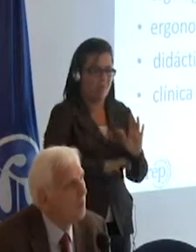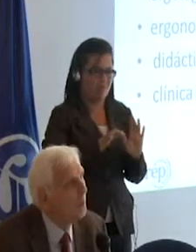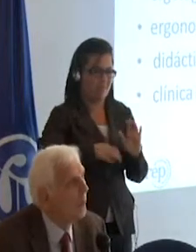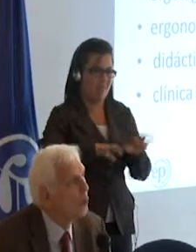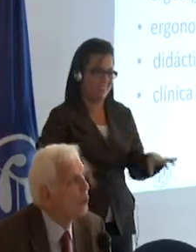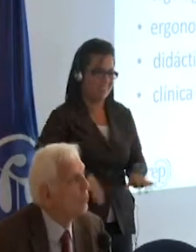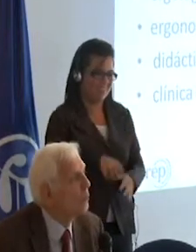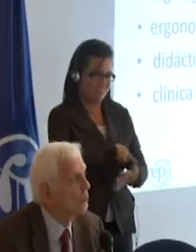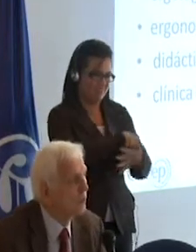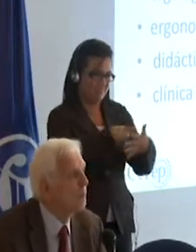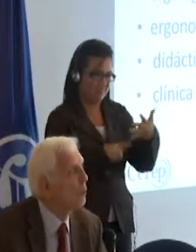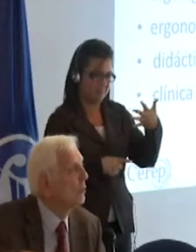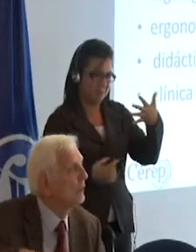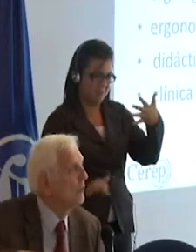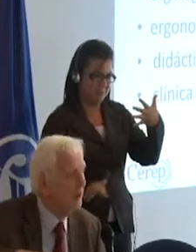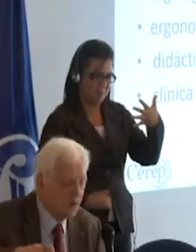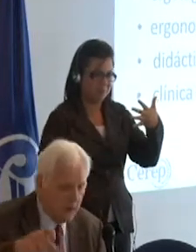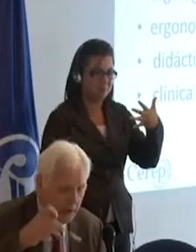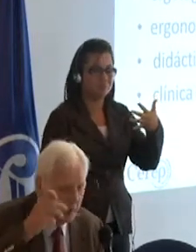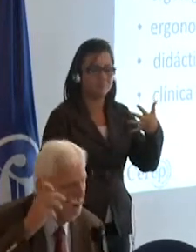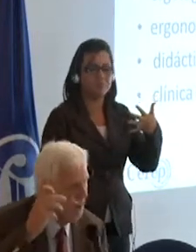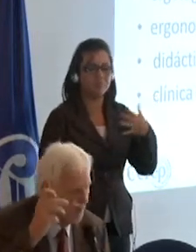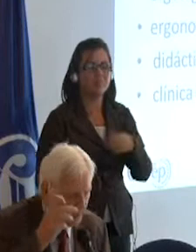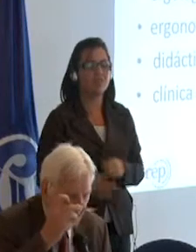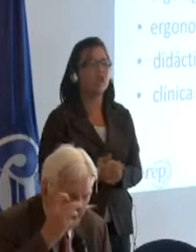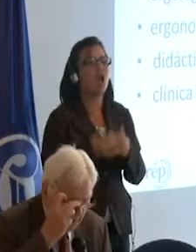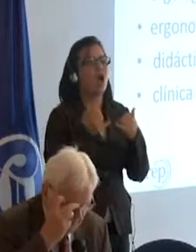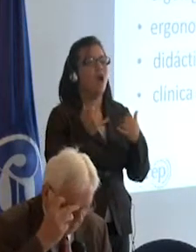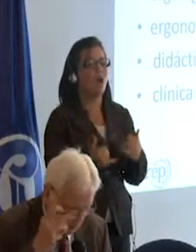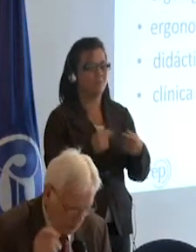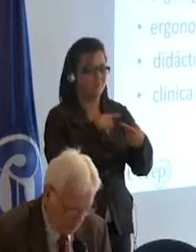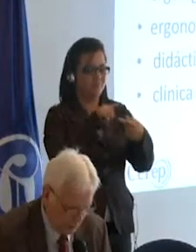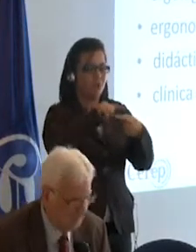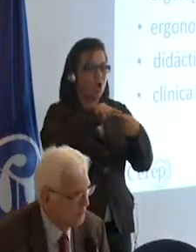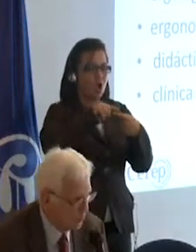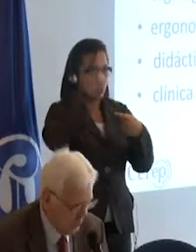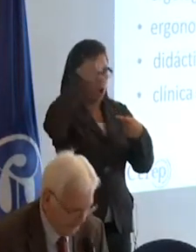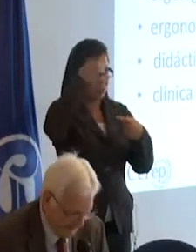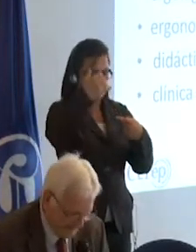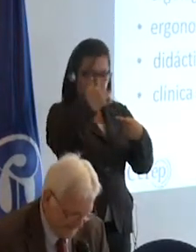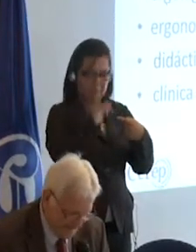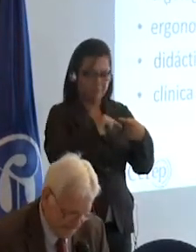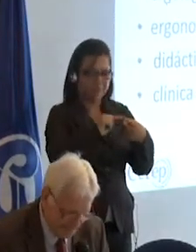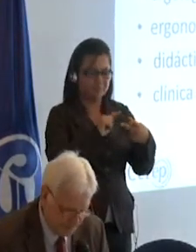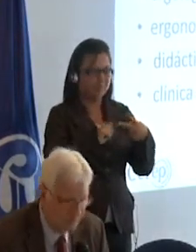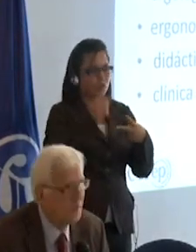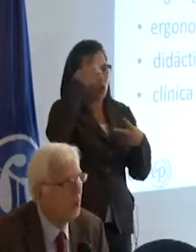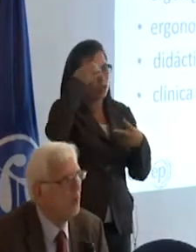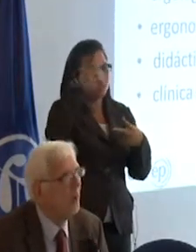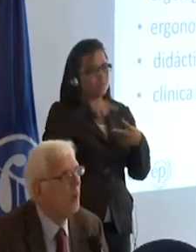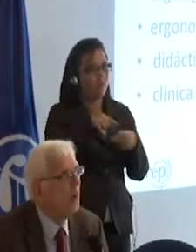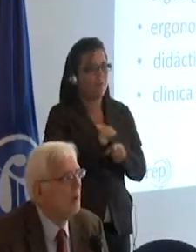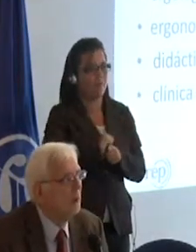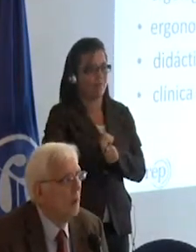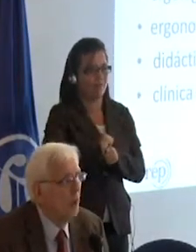de la actividad. Voy a tomar el segundo concepto que vamos a utilizar, es el concepto de